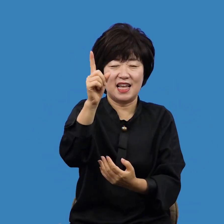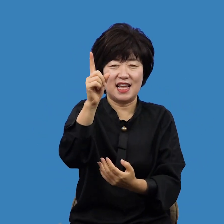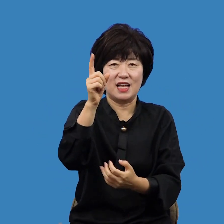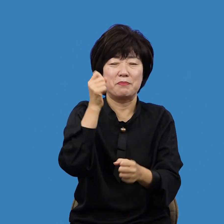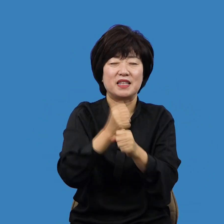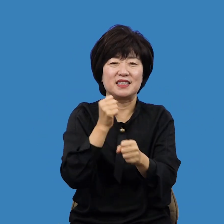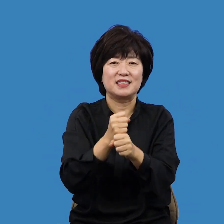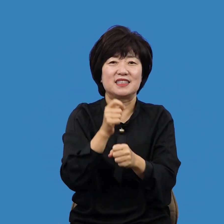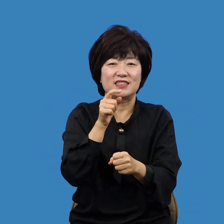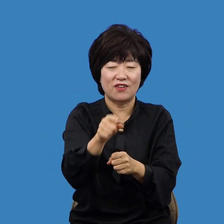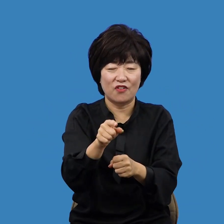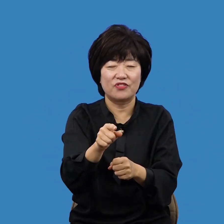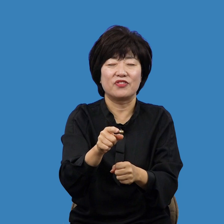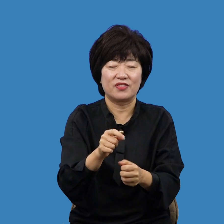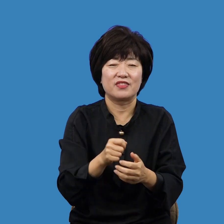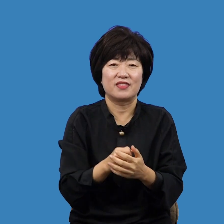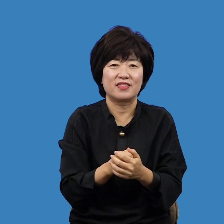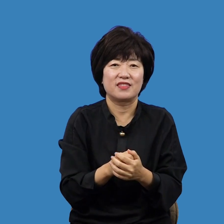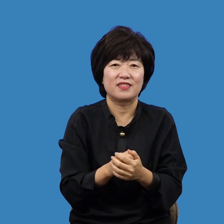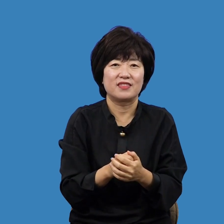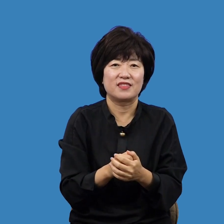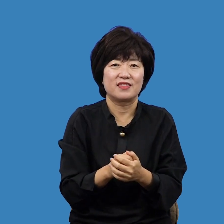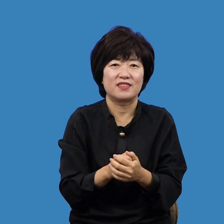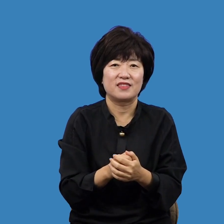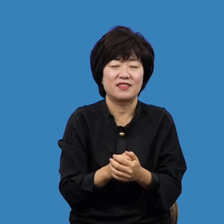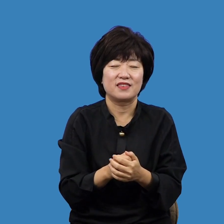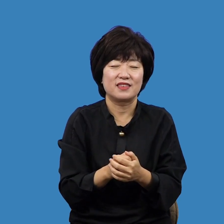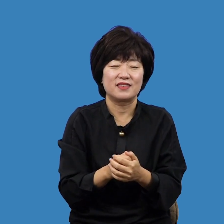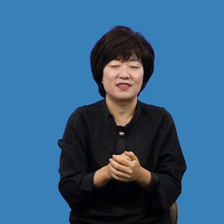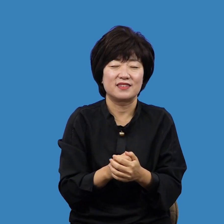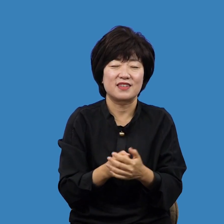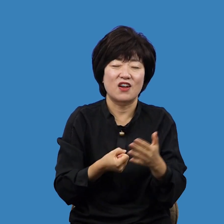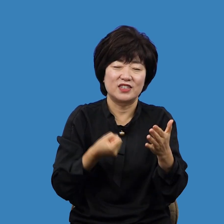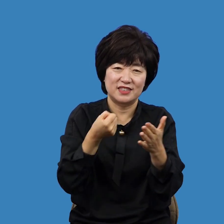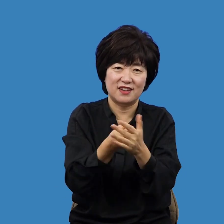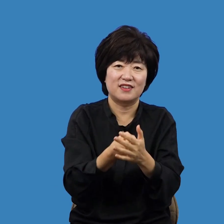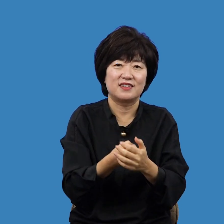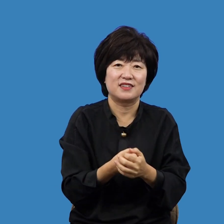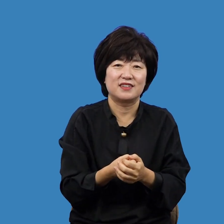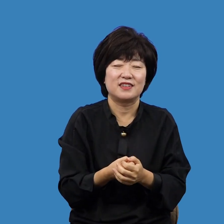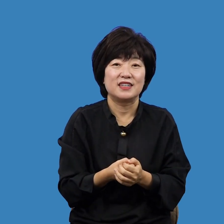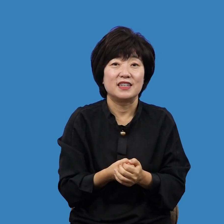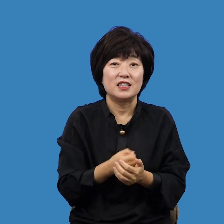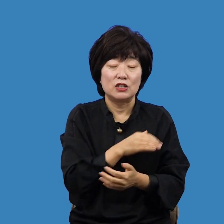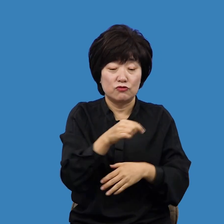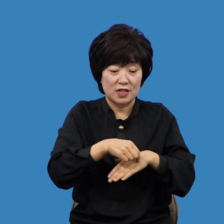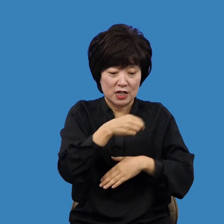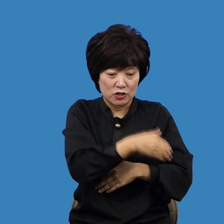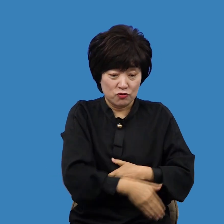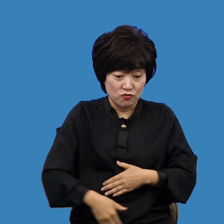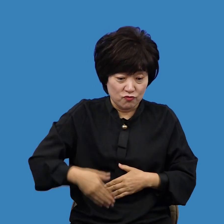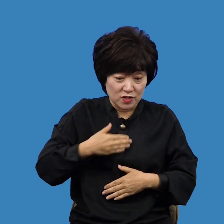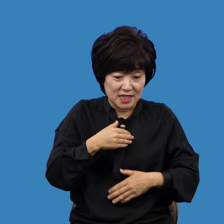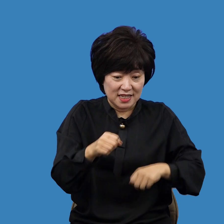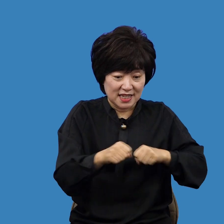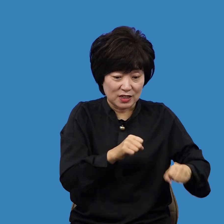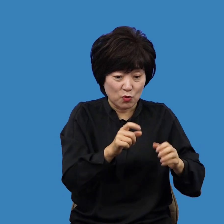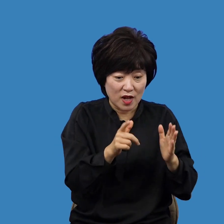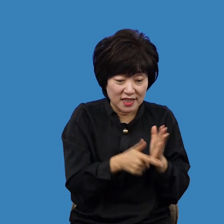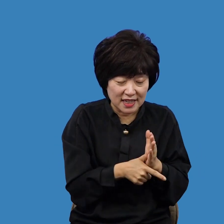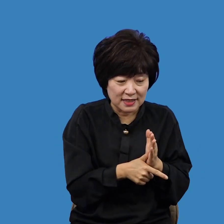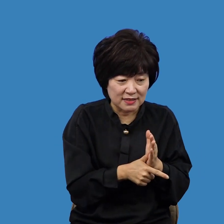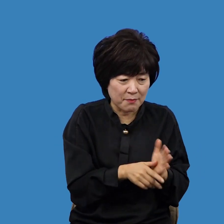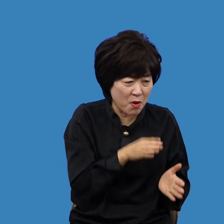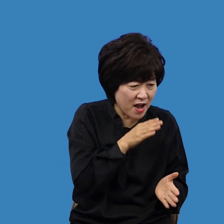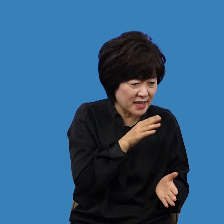다른 것들을 다 결정하고 다 움직이는 거예요. 근데 많은 경우 우리 육이 작동하기 시작할 때는 무엇이